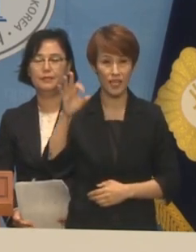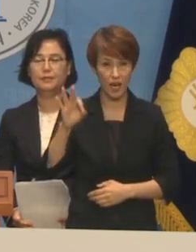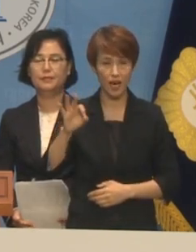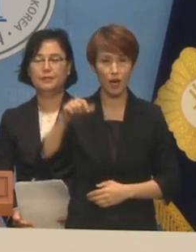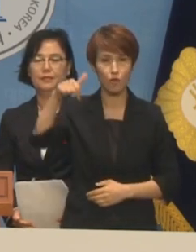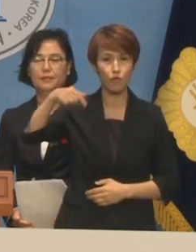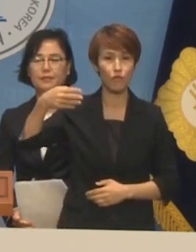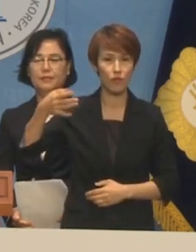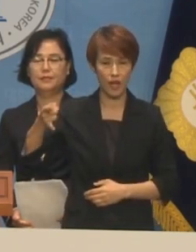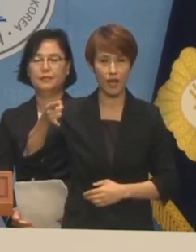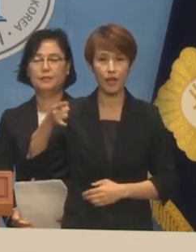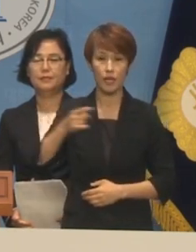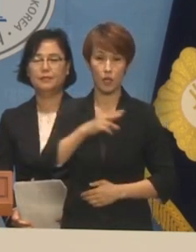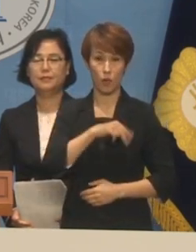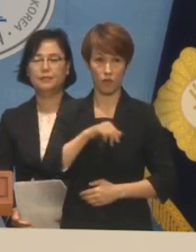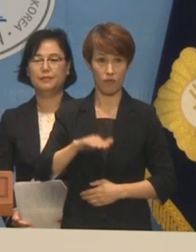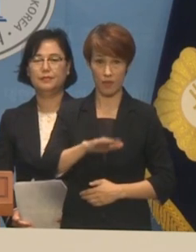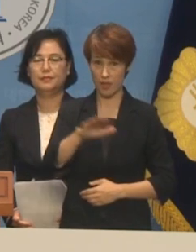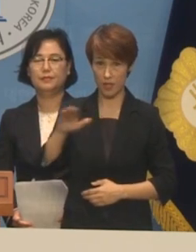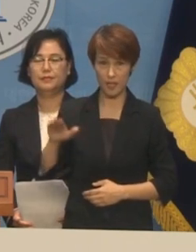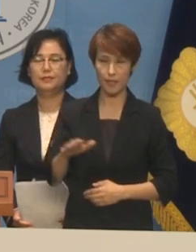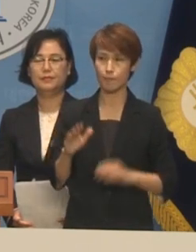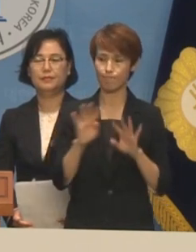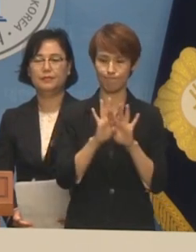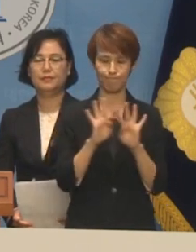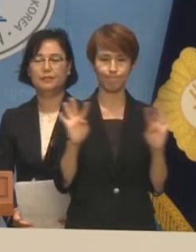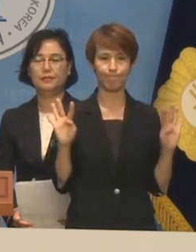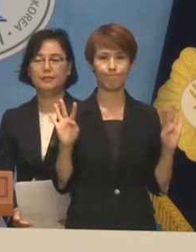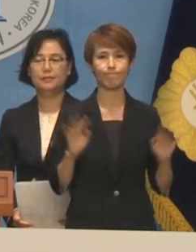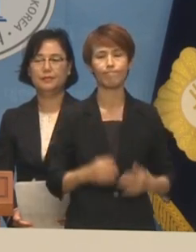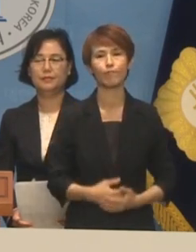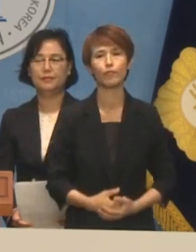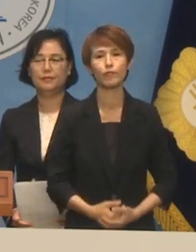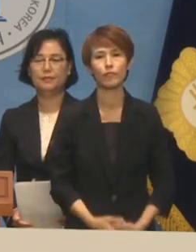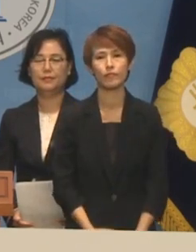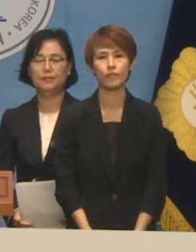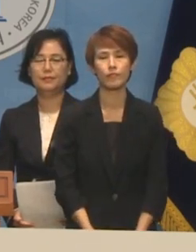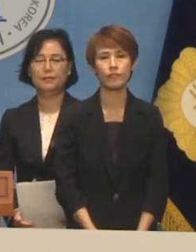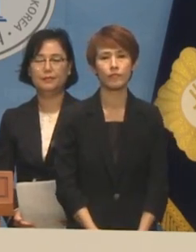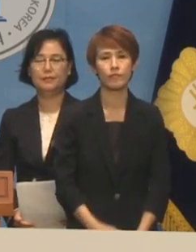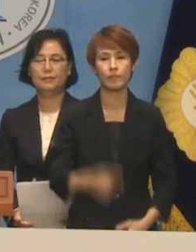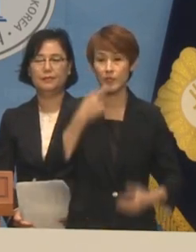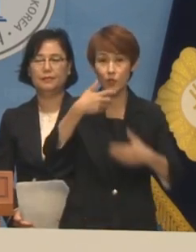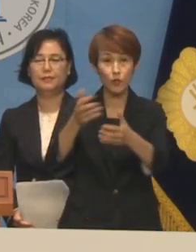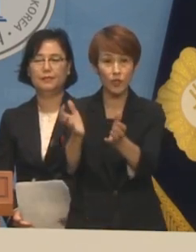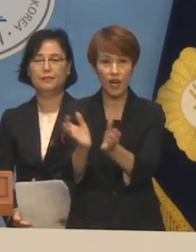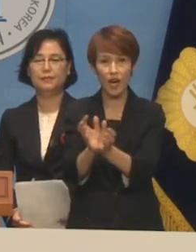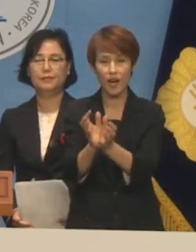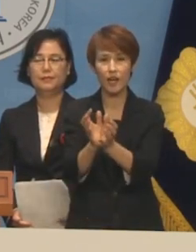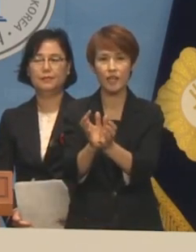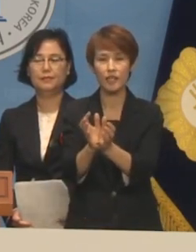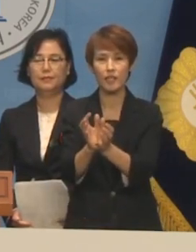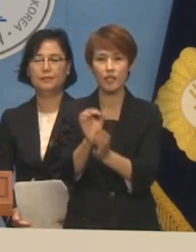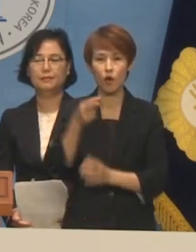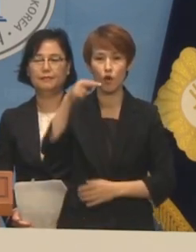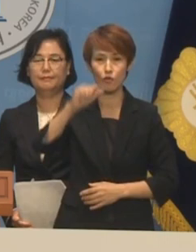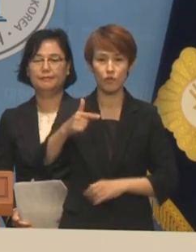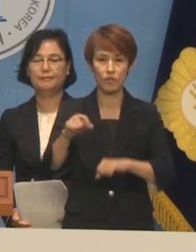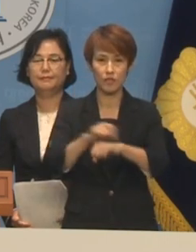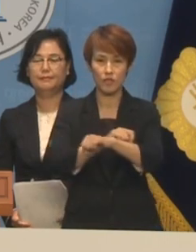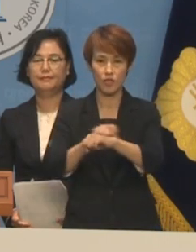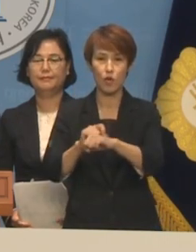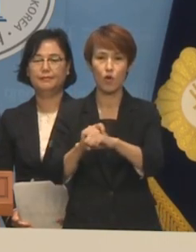구례 국회의원들이 옆에서 함께 하도록 하겠고, 먼저 민주당 중앙당 여순특위위원장을 맡고